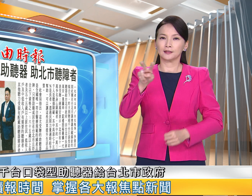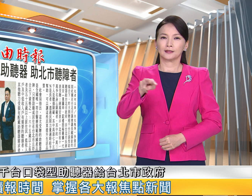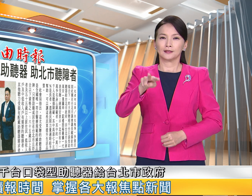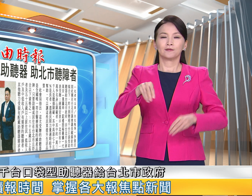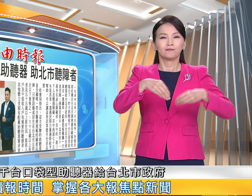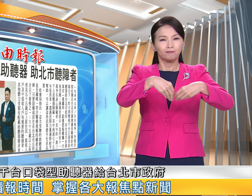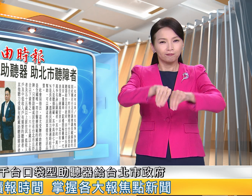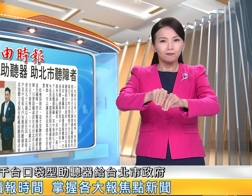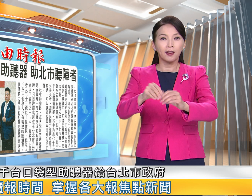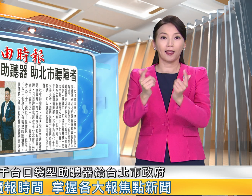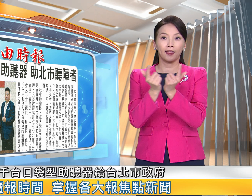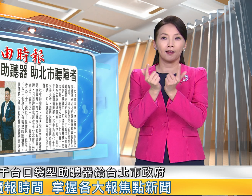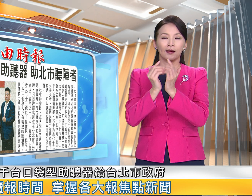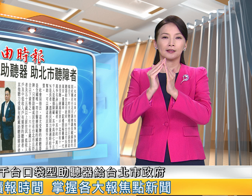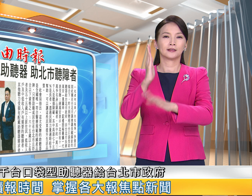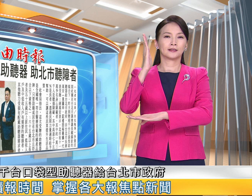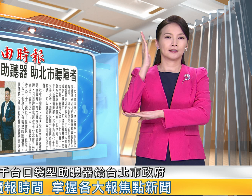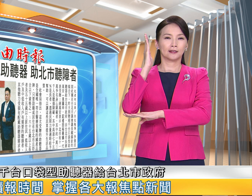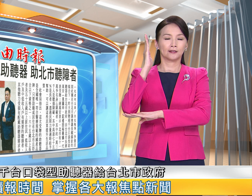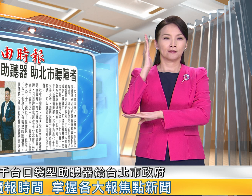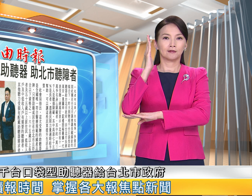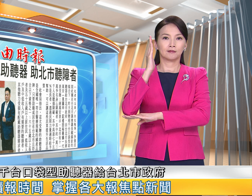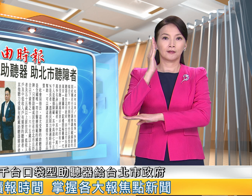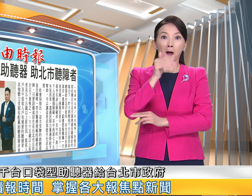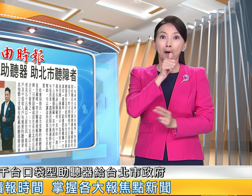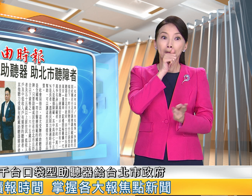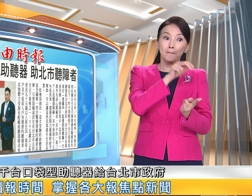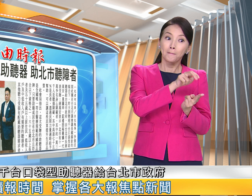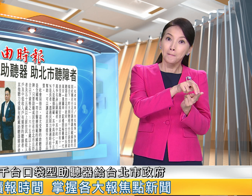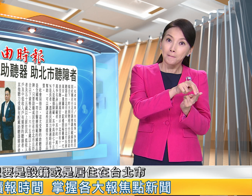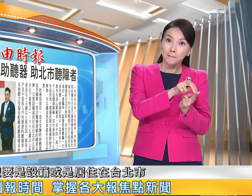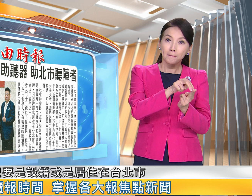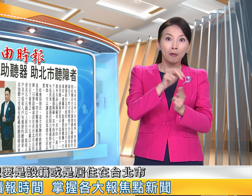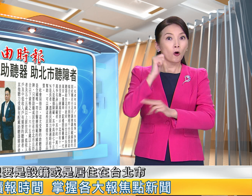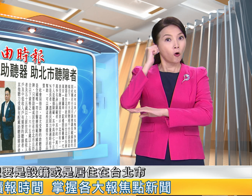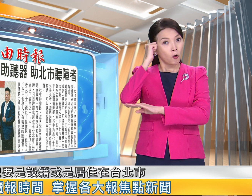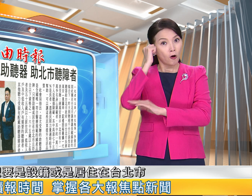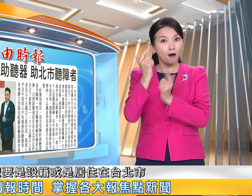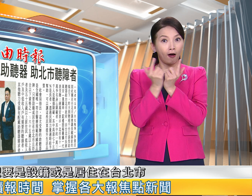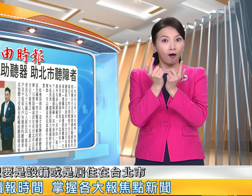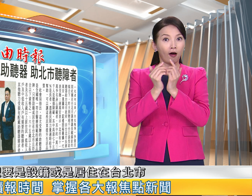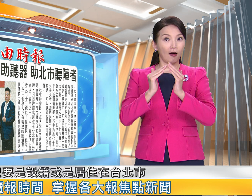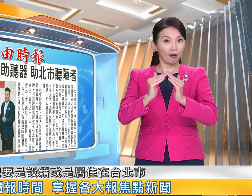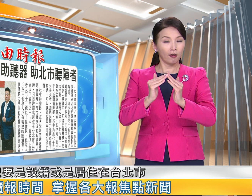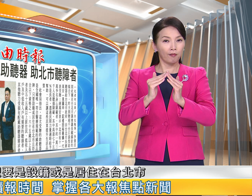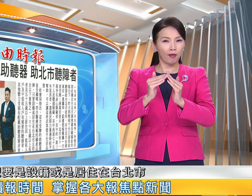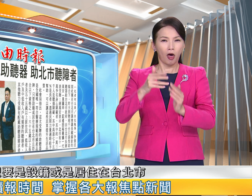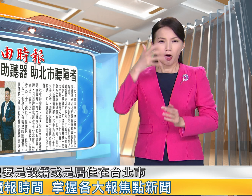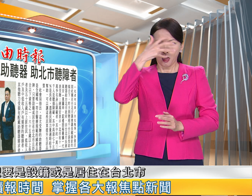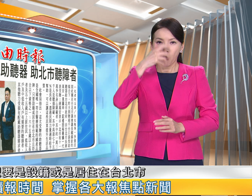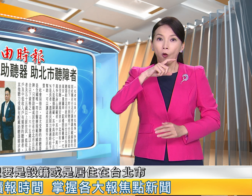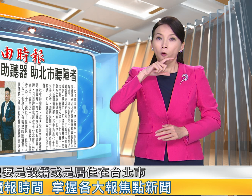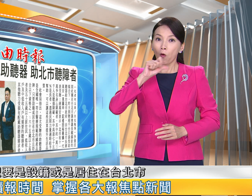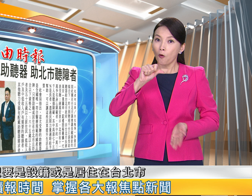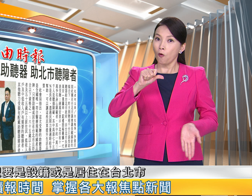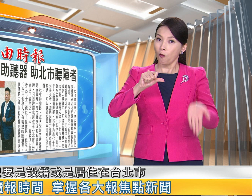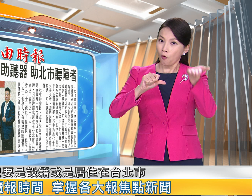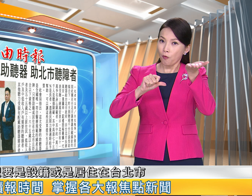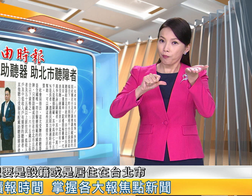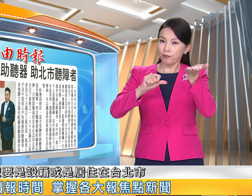台北市政府，只要是涉及或是居住在台北市65岁